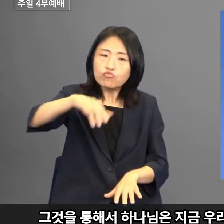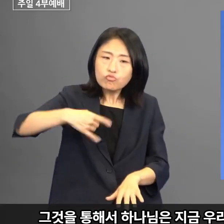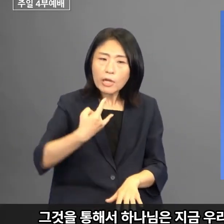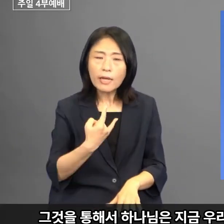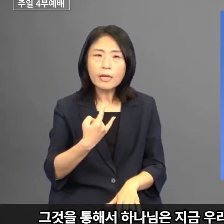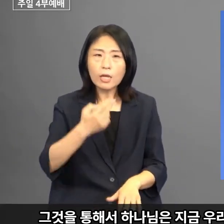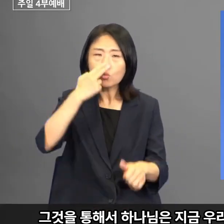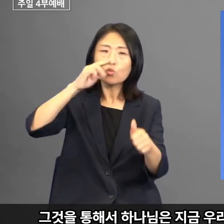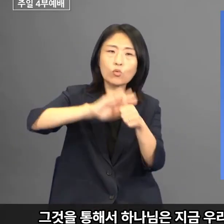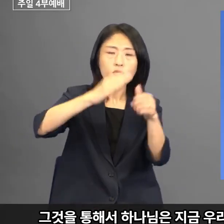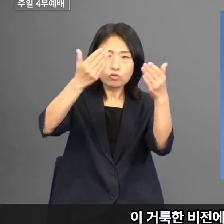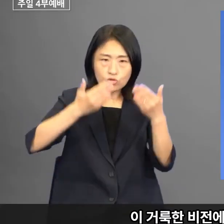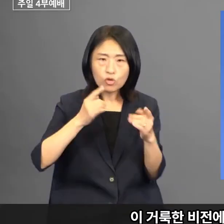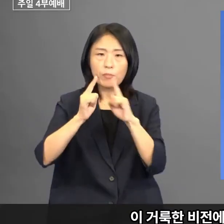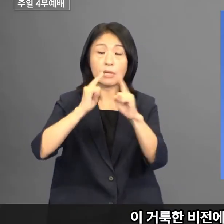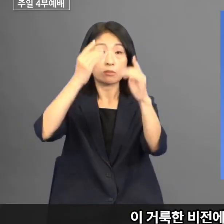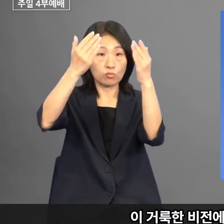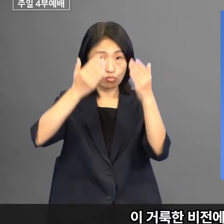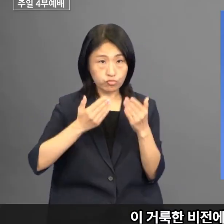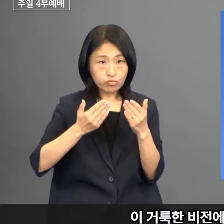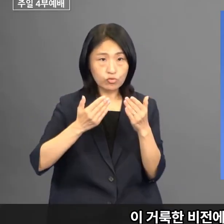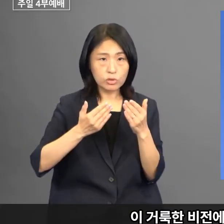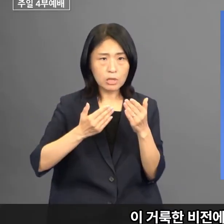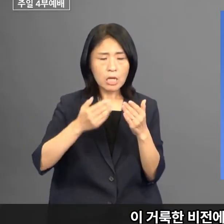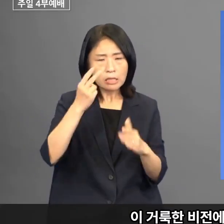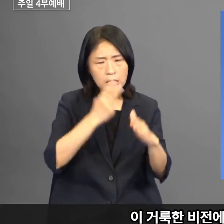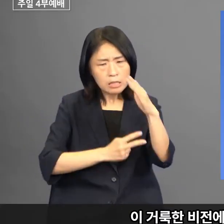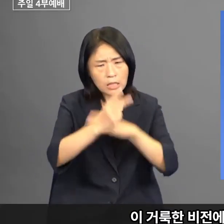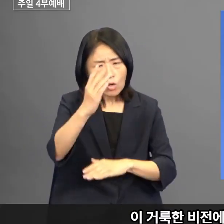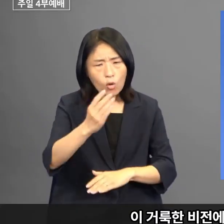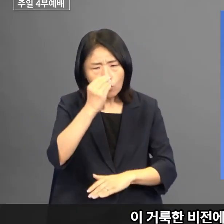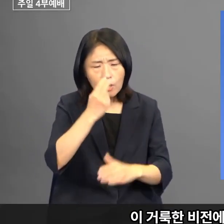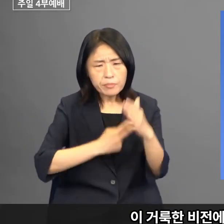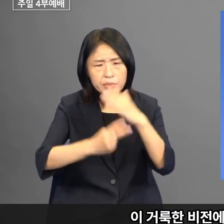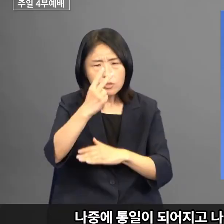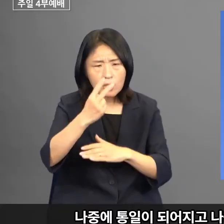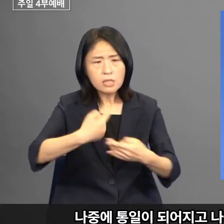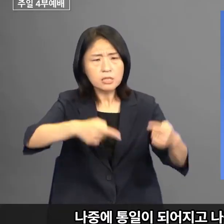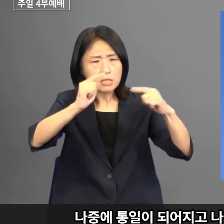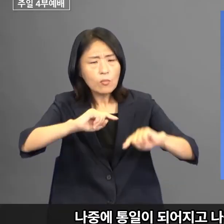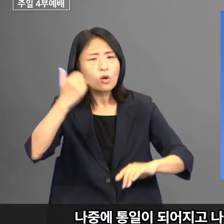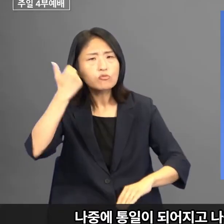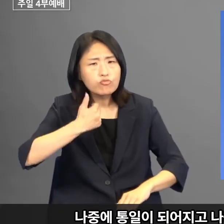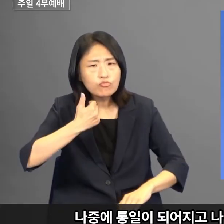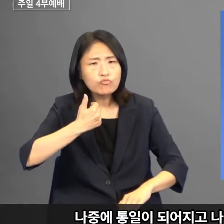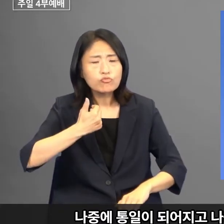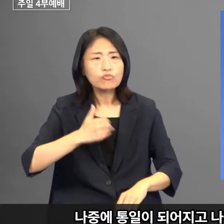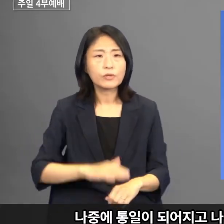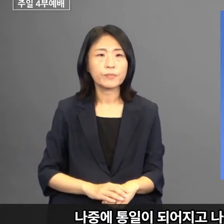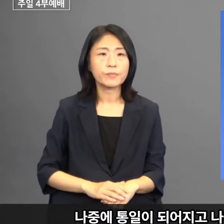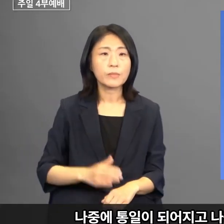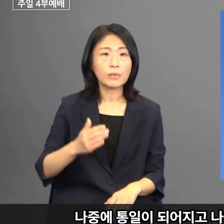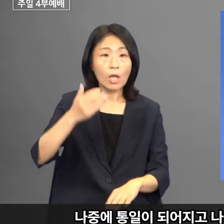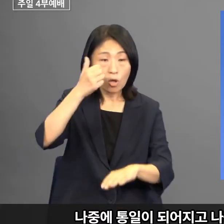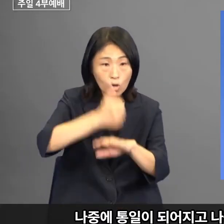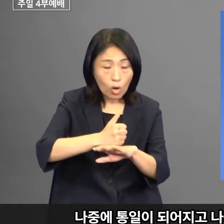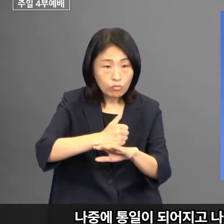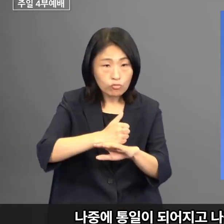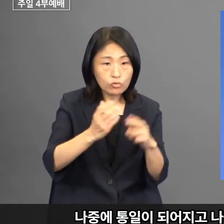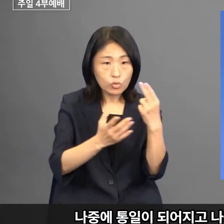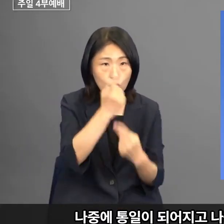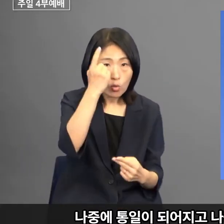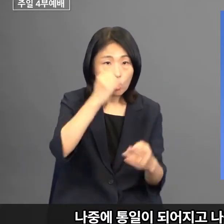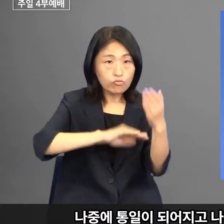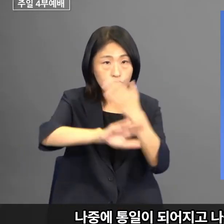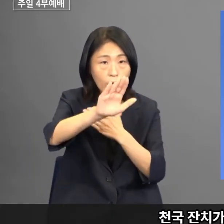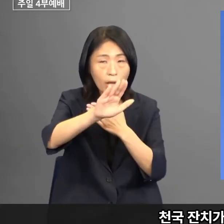도전하시고 말씀하시는 거예요. 이 거룩한 비전에 누가 참여할 것이냐. 나중에 통일이 되어지고 나중에 우리가 주님